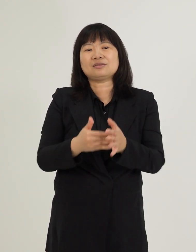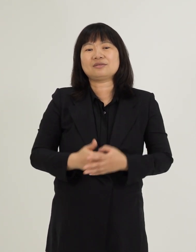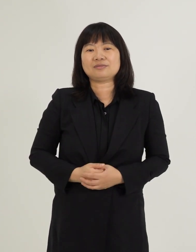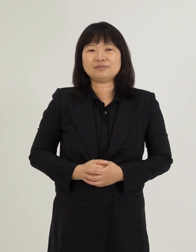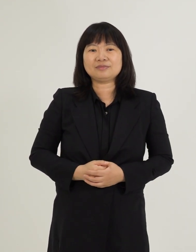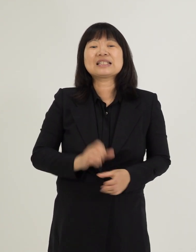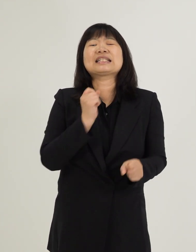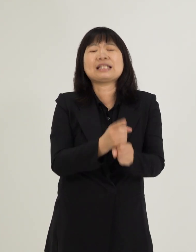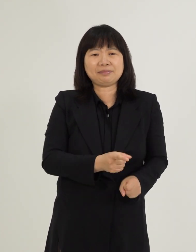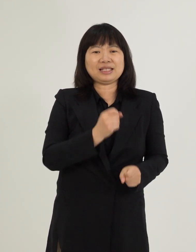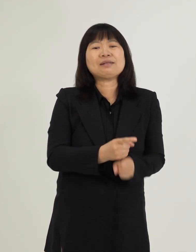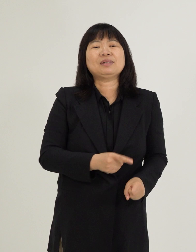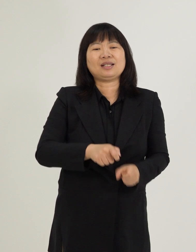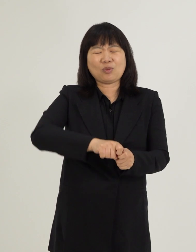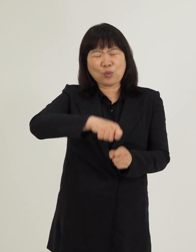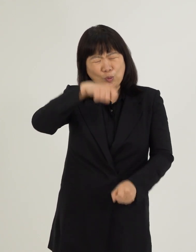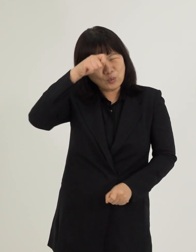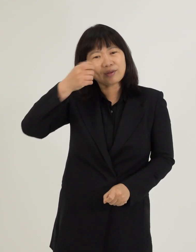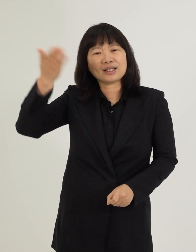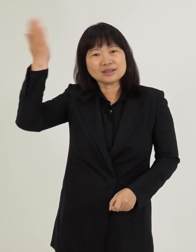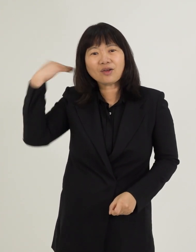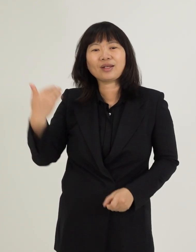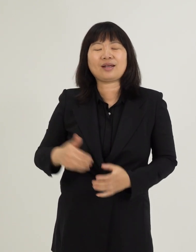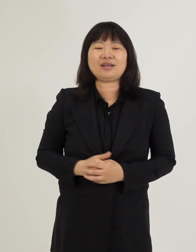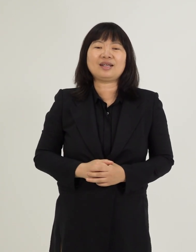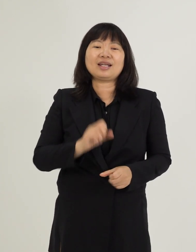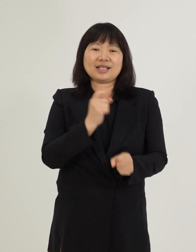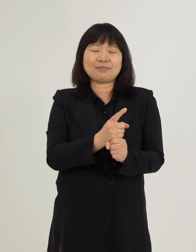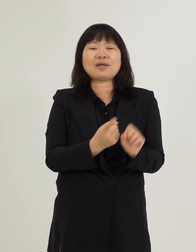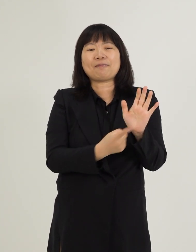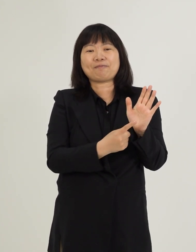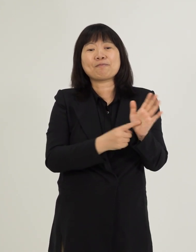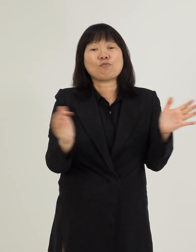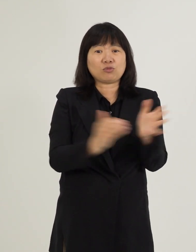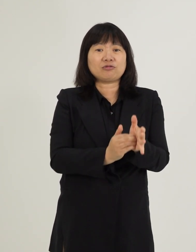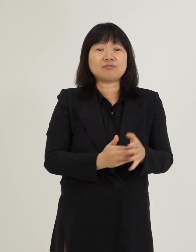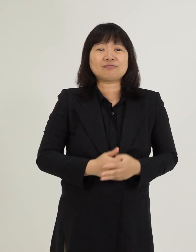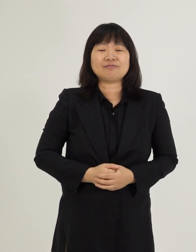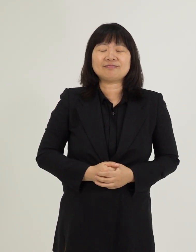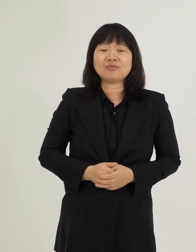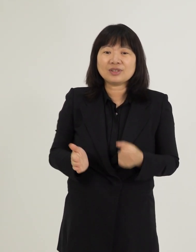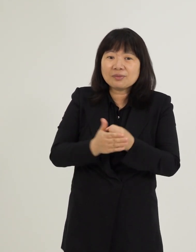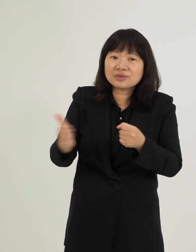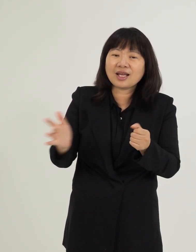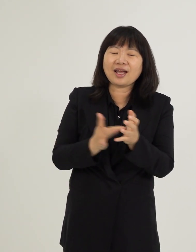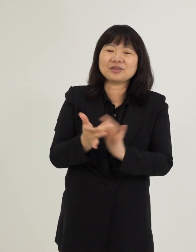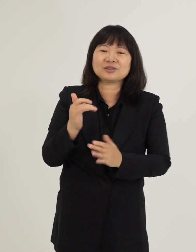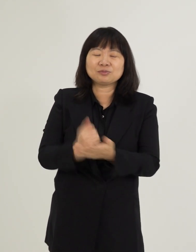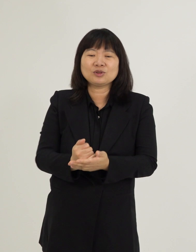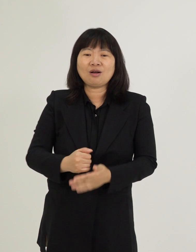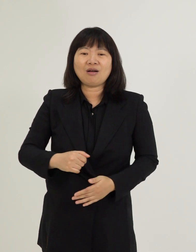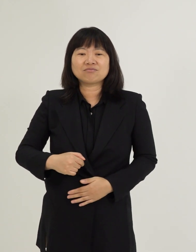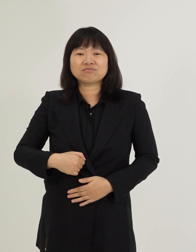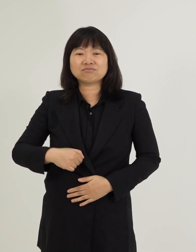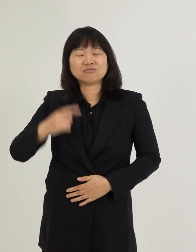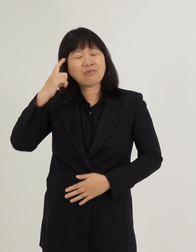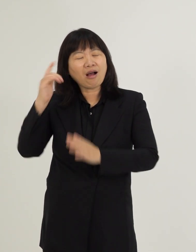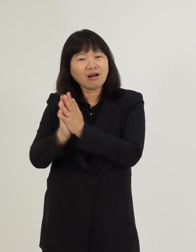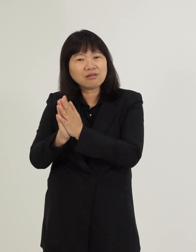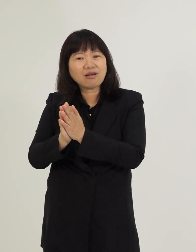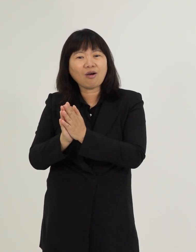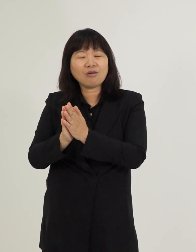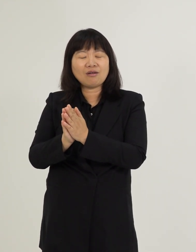수백 년 전에 그러니까 예수님은 뭐든지 자의적으로 하시는 일이